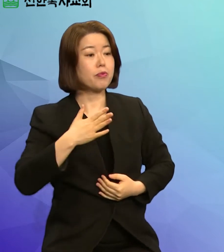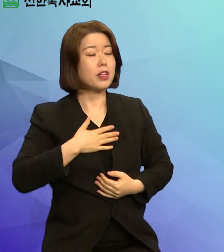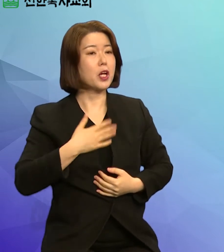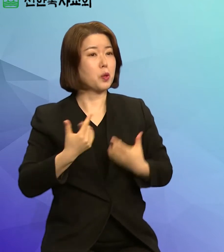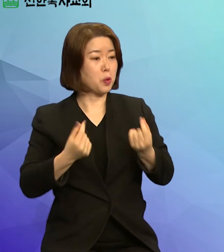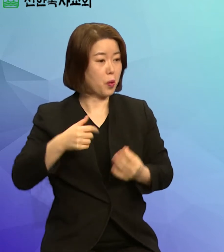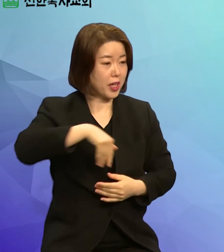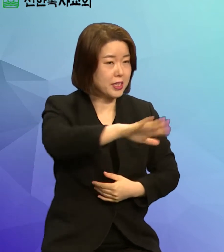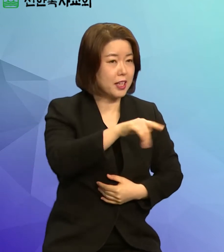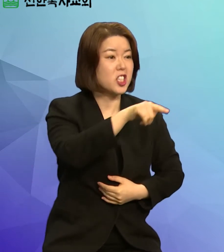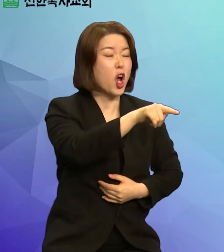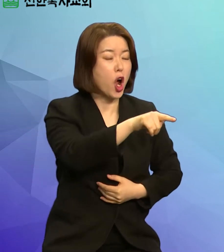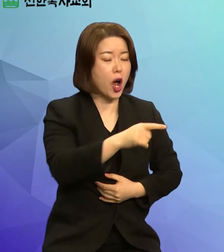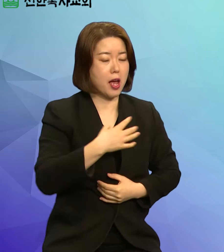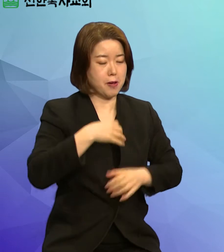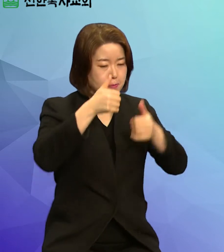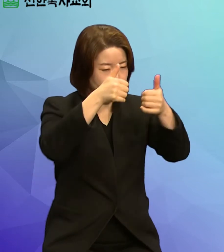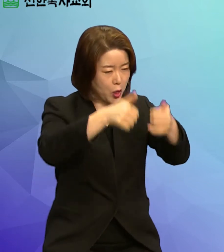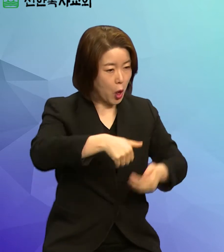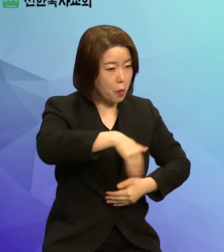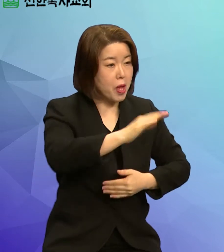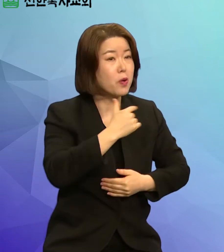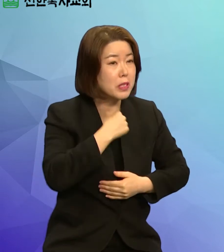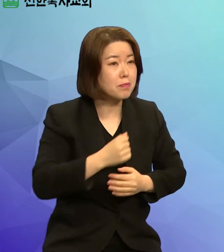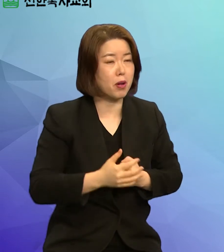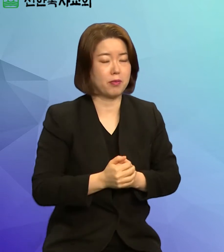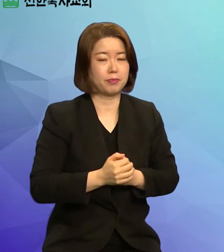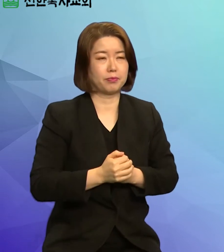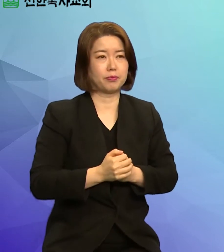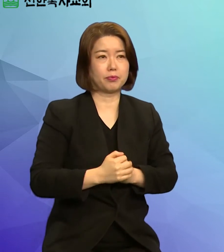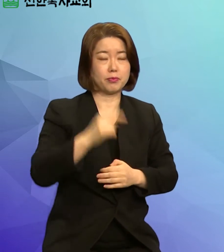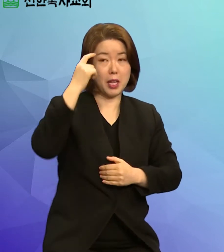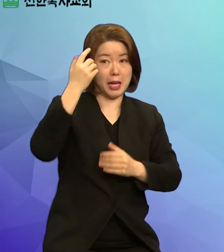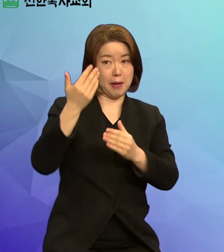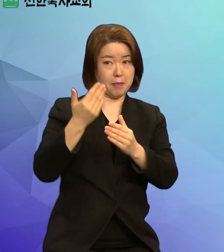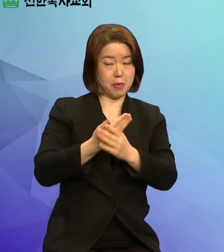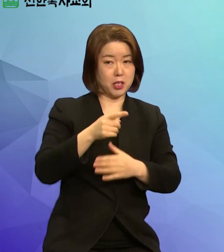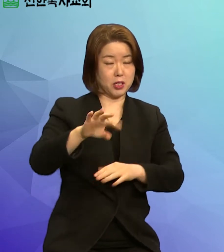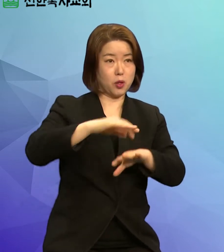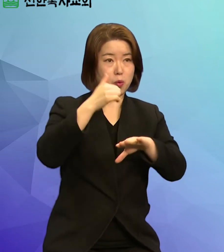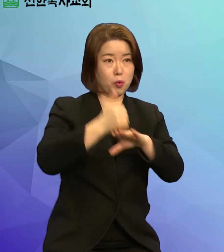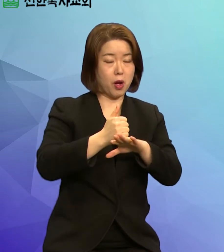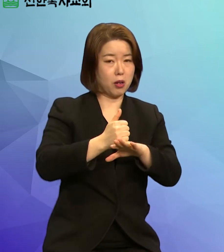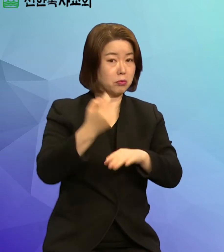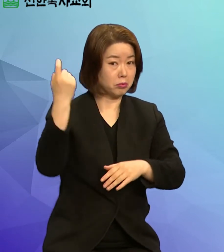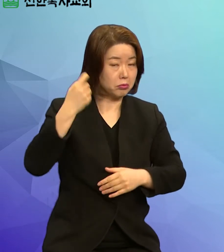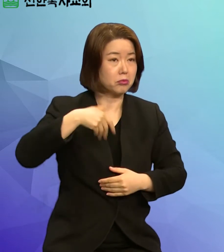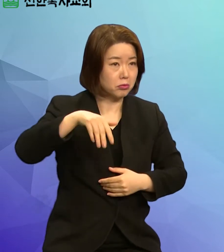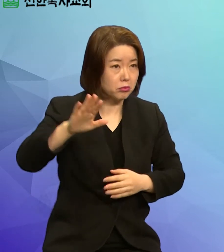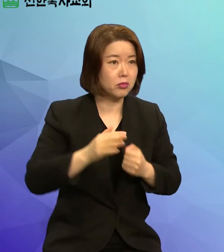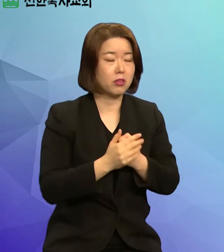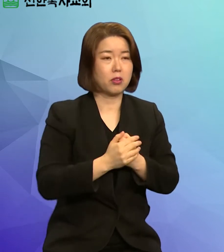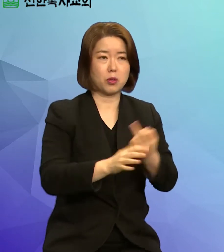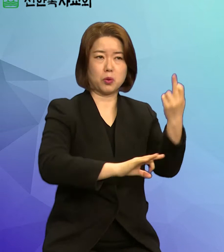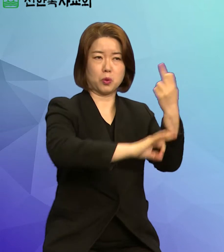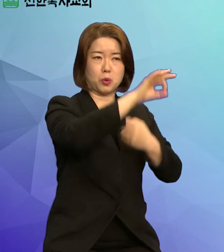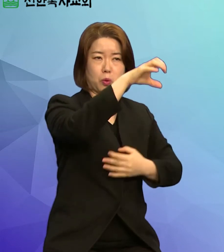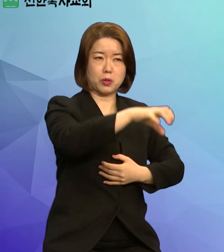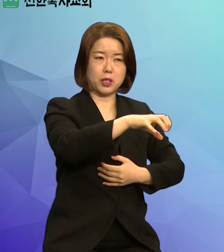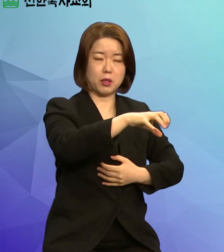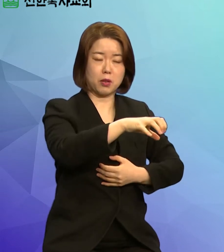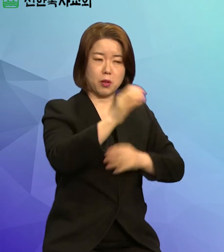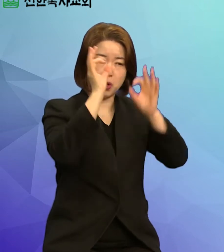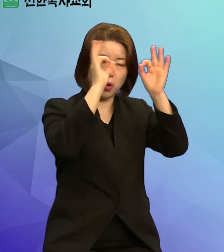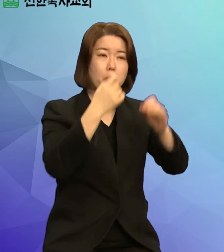가서 그에게 경배하게 하라. 박사들이 왕의 말을 듣고 갈새 동방에서 보던 그